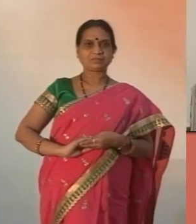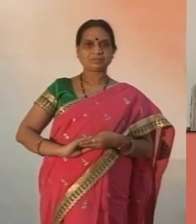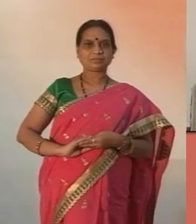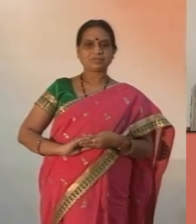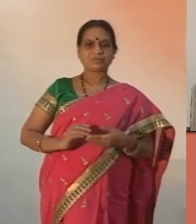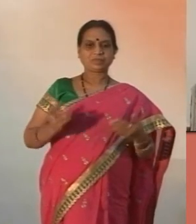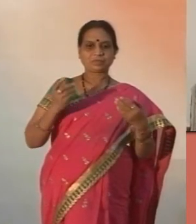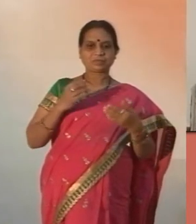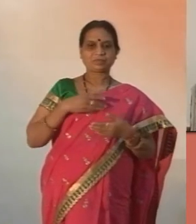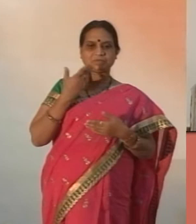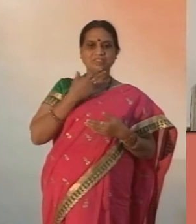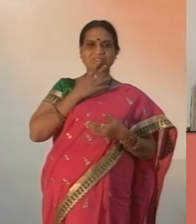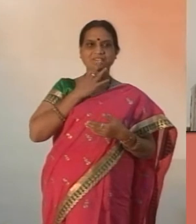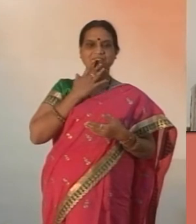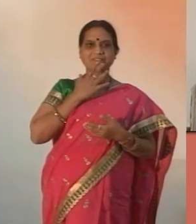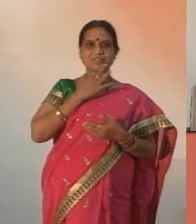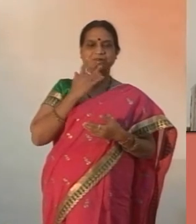वैसा रंग।